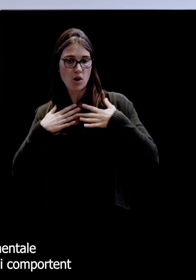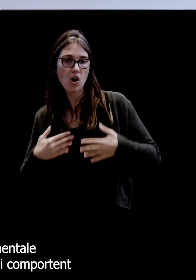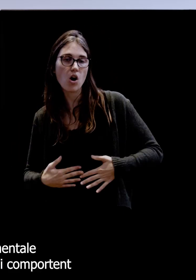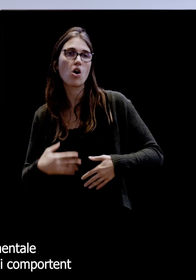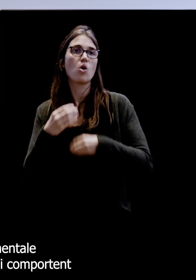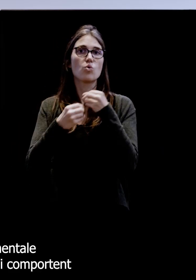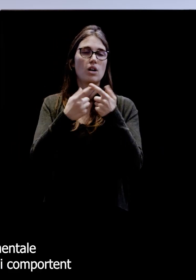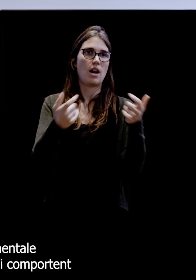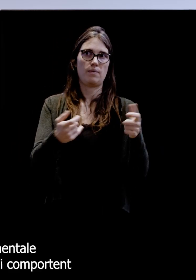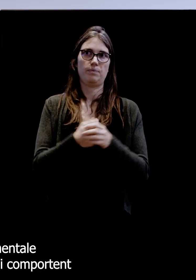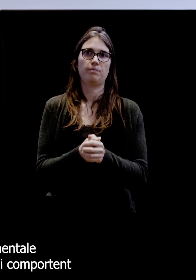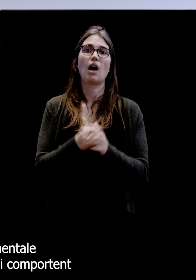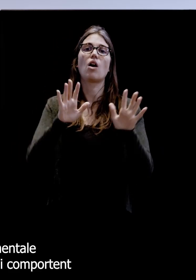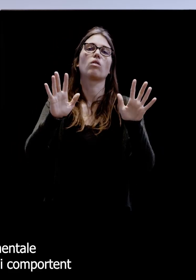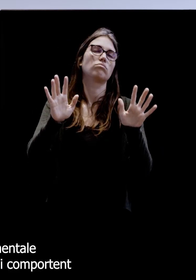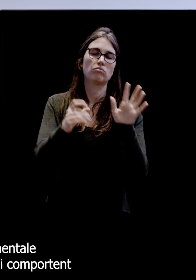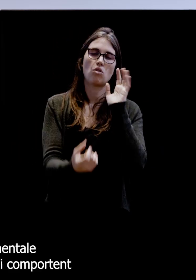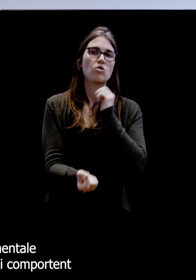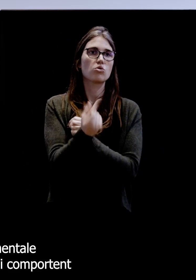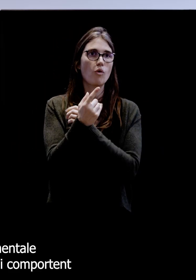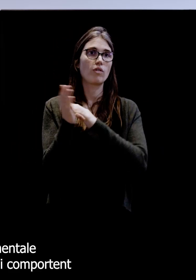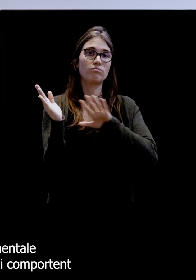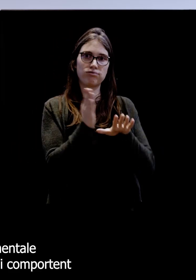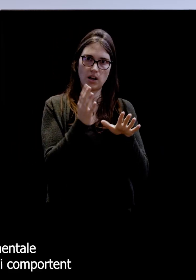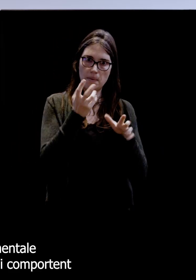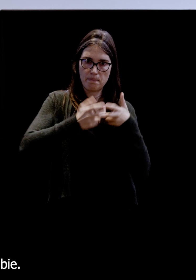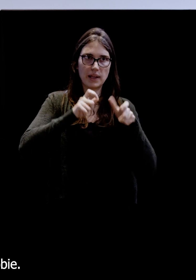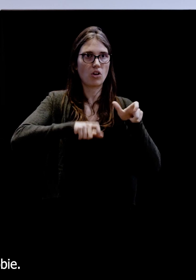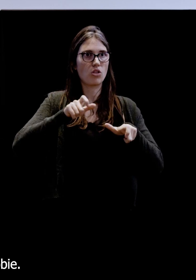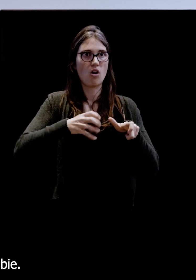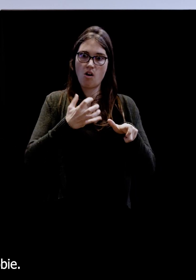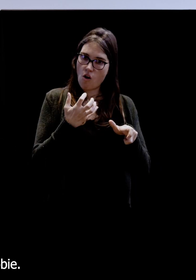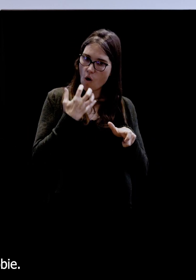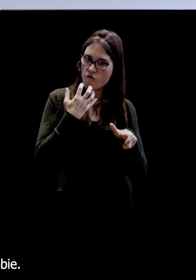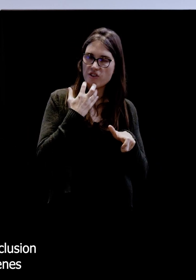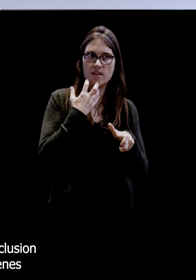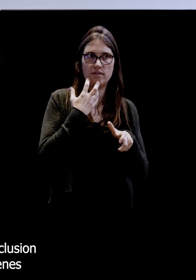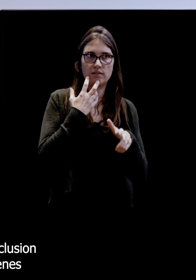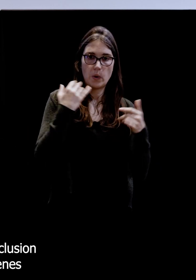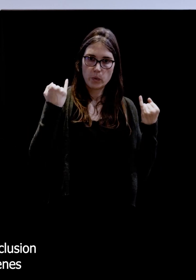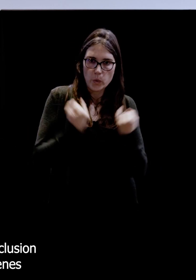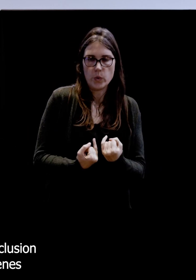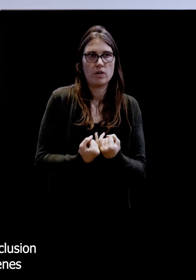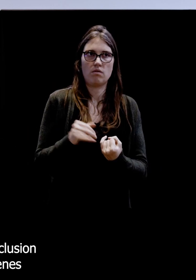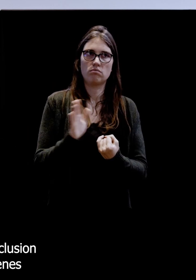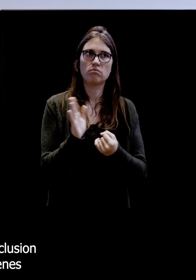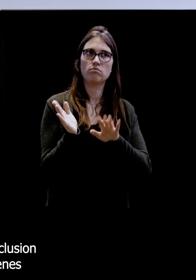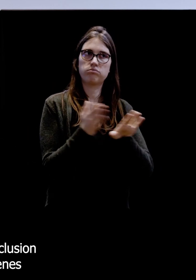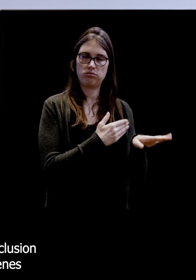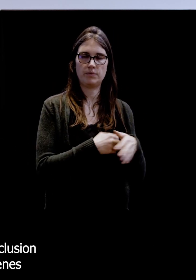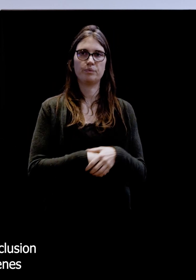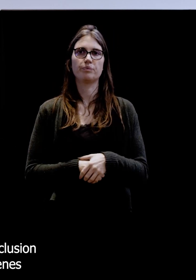maigrir. Donc on exite l'anorexie mentale et toutes ces pathologies qui comportent une dysmorphophobie, et évidemment à l'exclusion